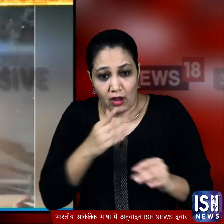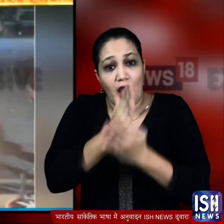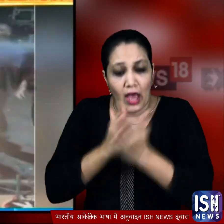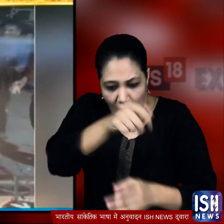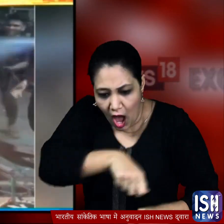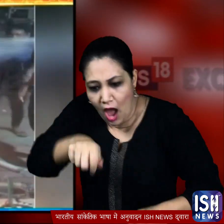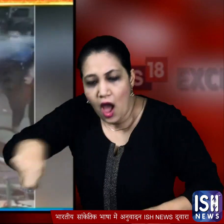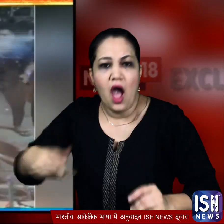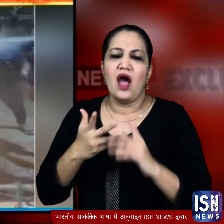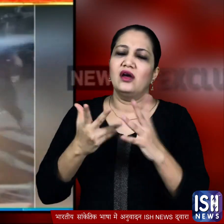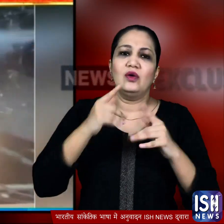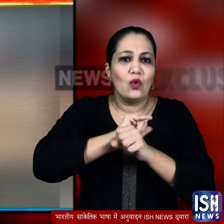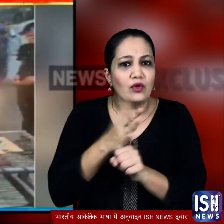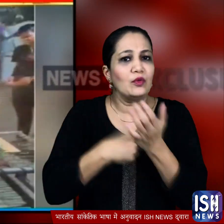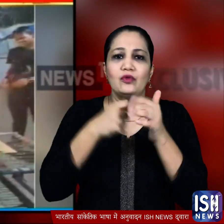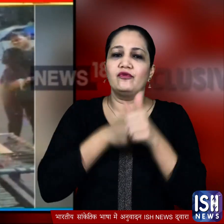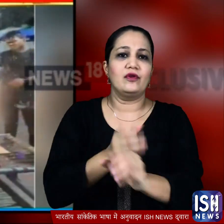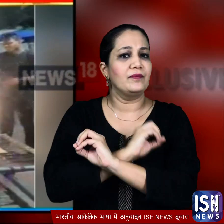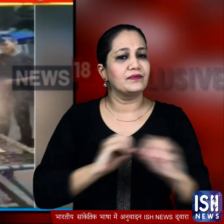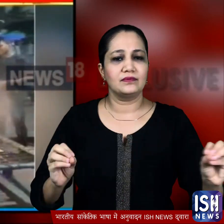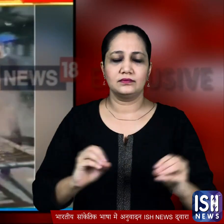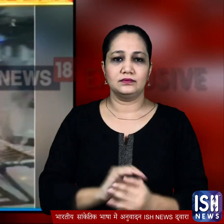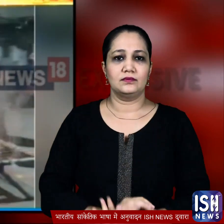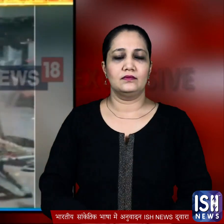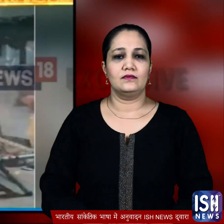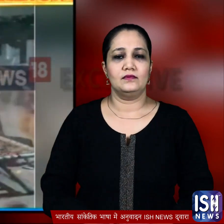इन लोगों ने कोरोना नियमों का भी ख्याल नहीं रखा।